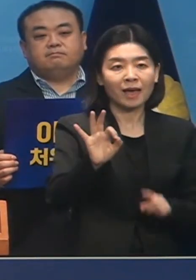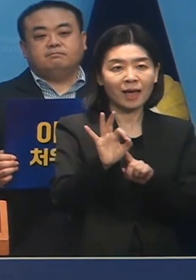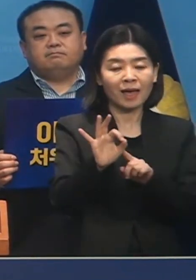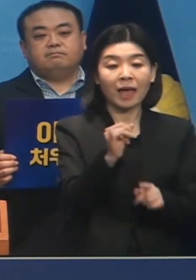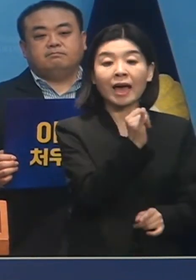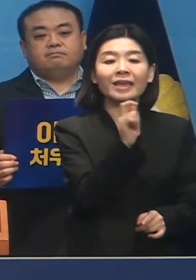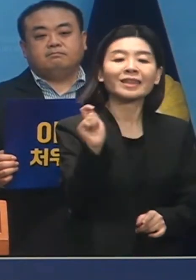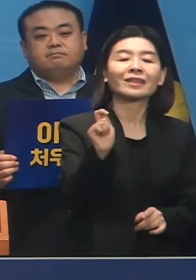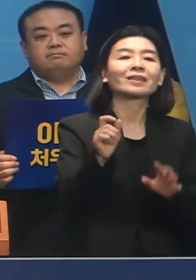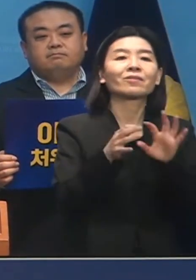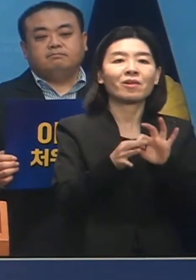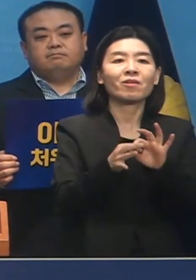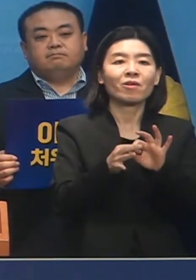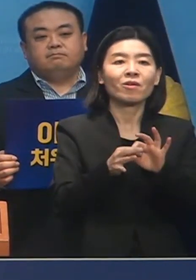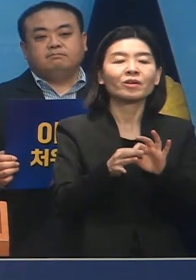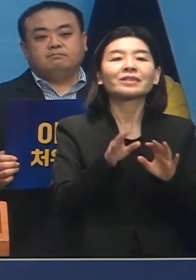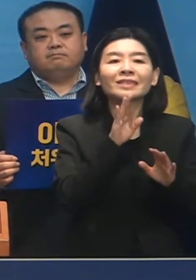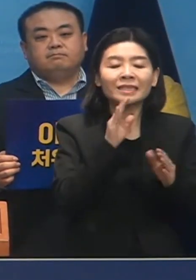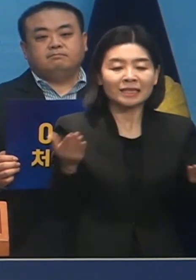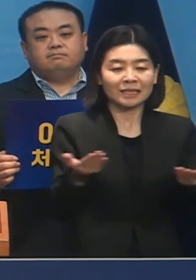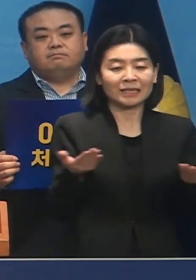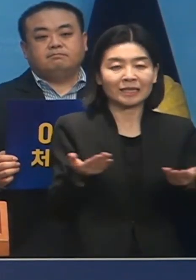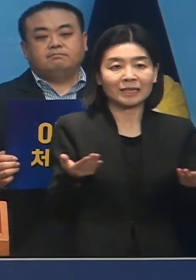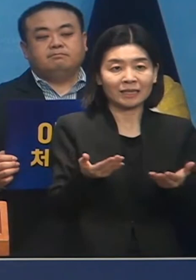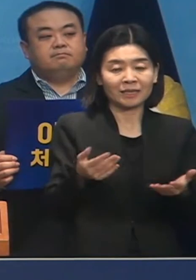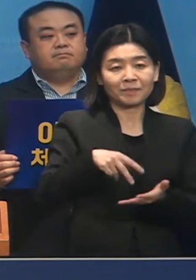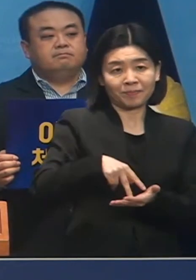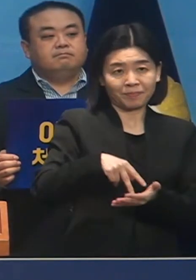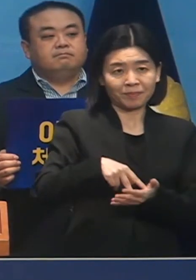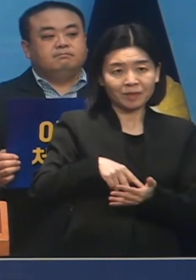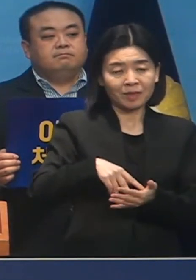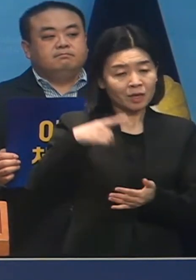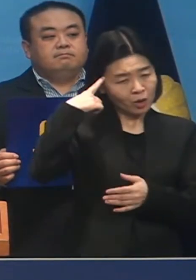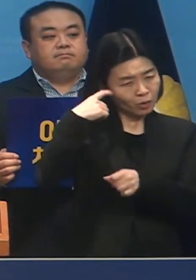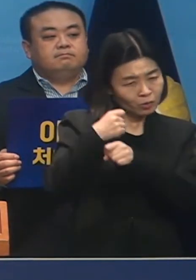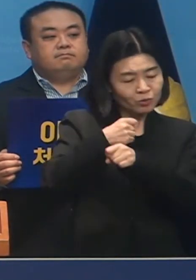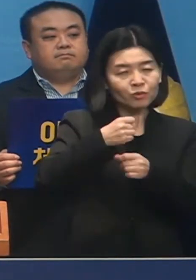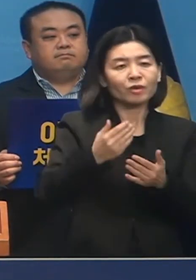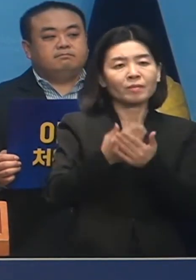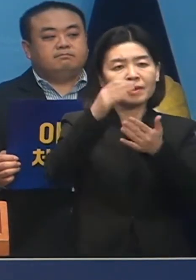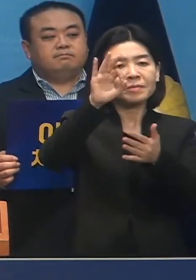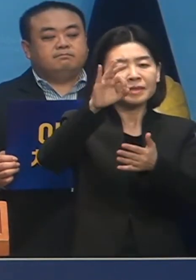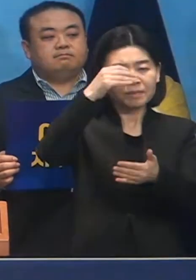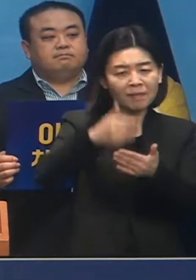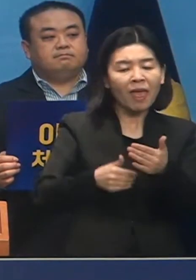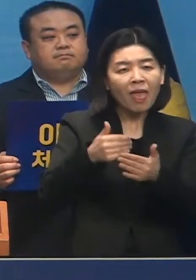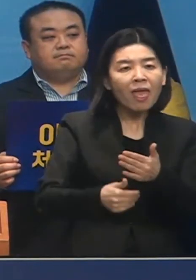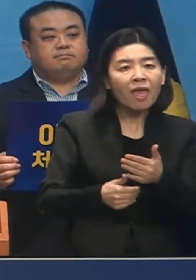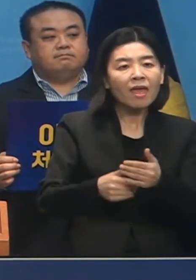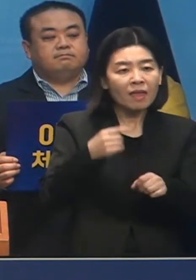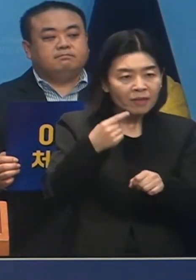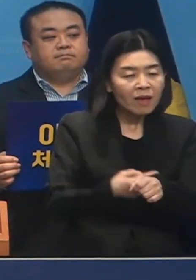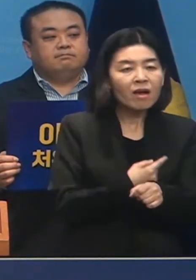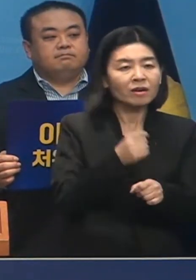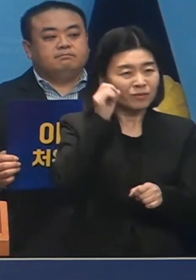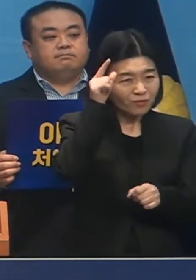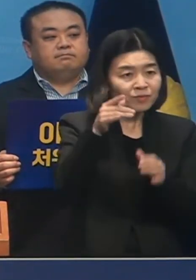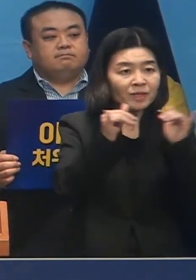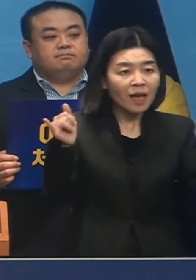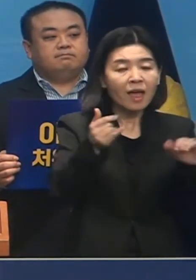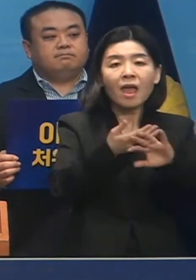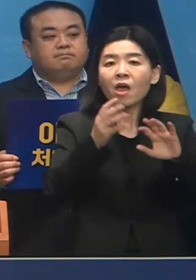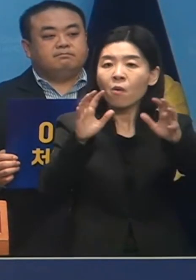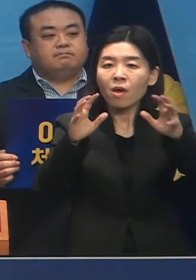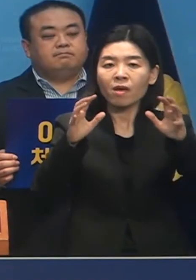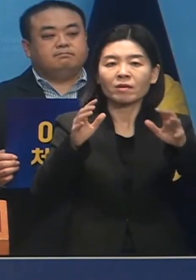하고 계시는 분께서 이 R&D 예산 삭감으로 인해서 얼마나 많은 인재들이 해외로 유치됐는지에 대해서 실상을